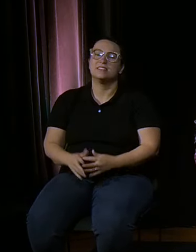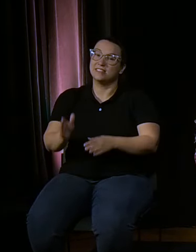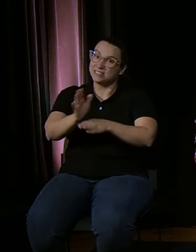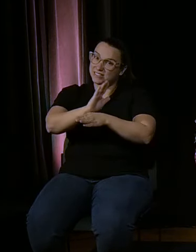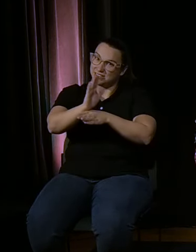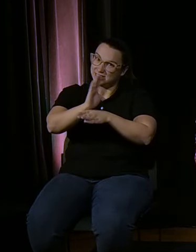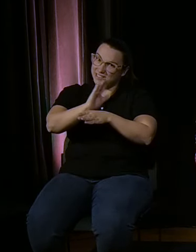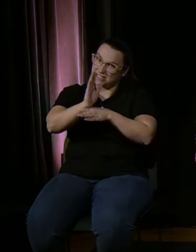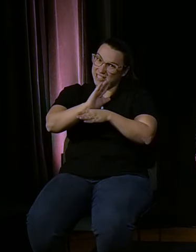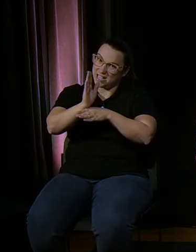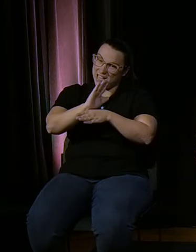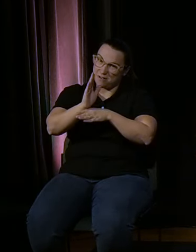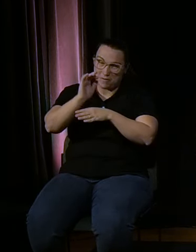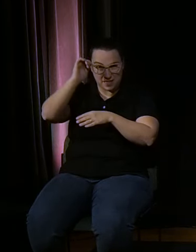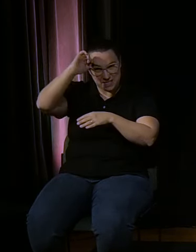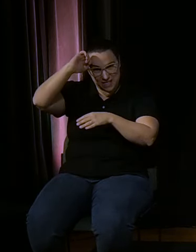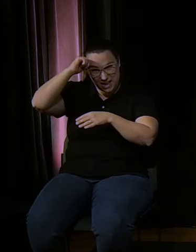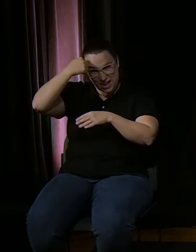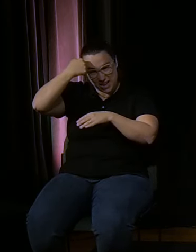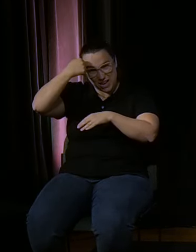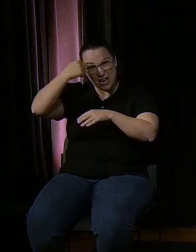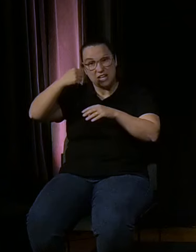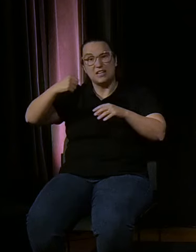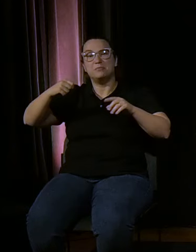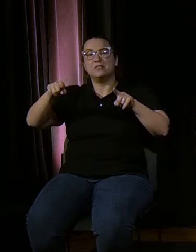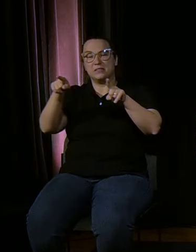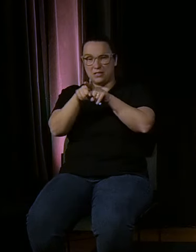diretor, gente. Está na fotografia também.